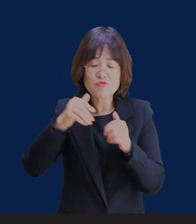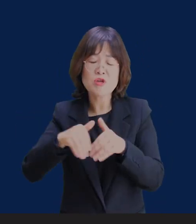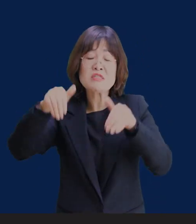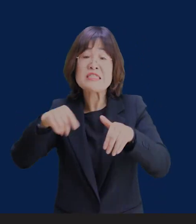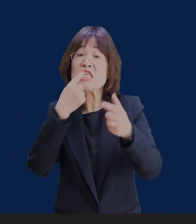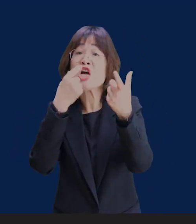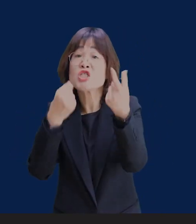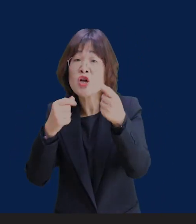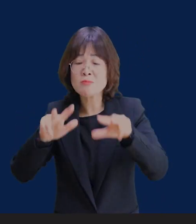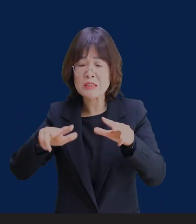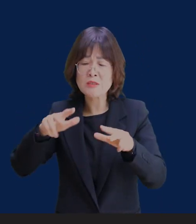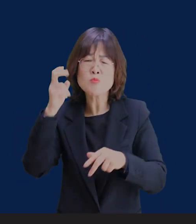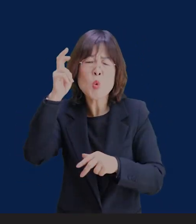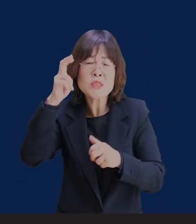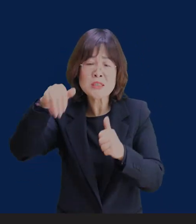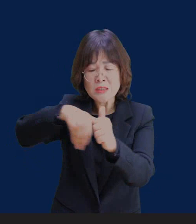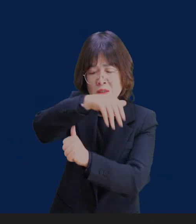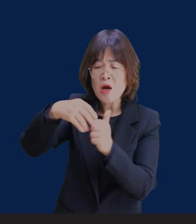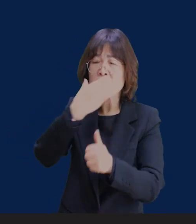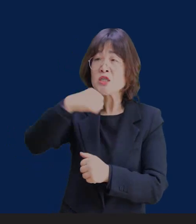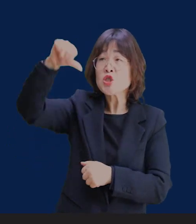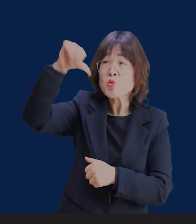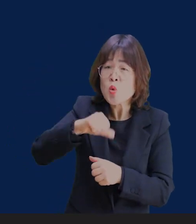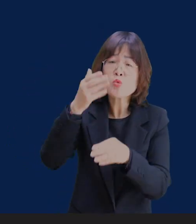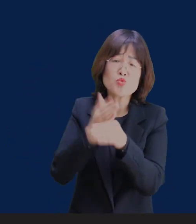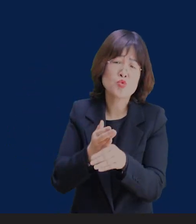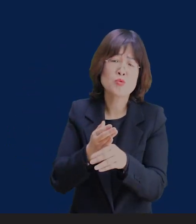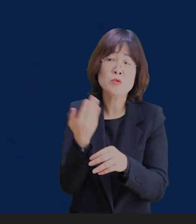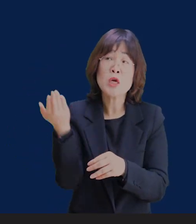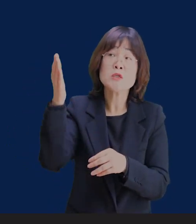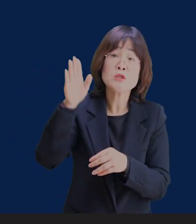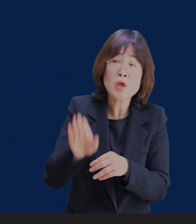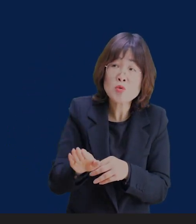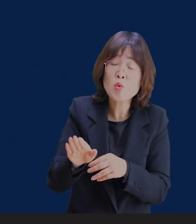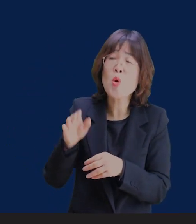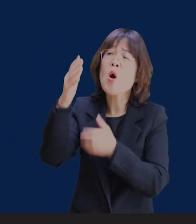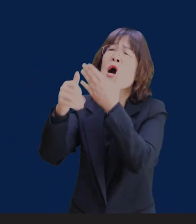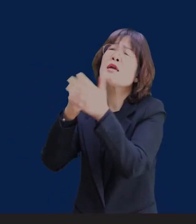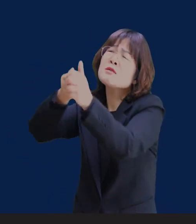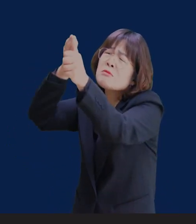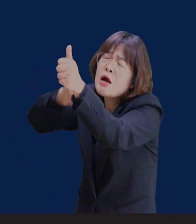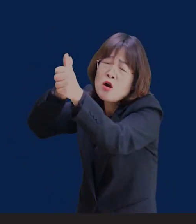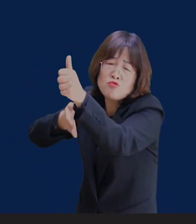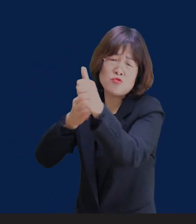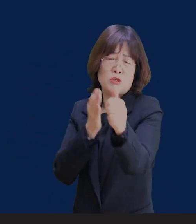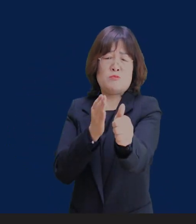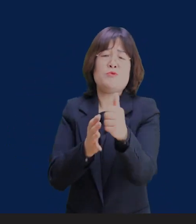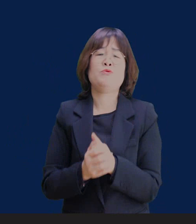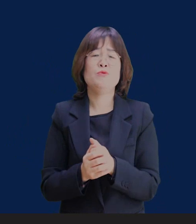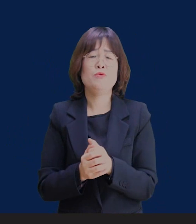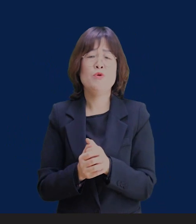진노 중일지라도 주의 긍휼을 잊지 말아달라는 하박국 선지자의 그 눈물 어린